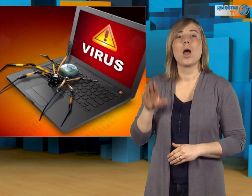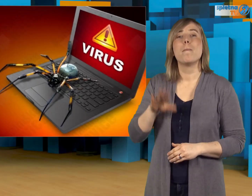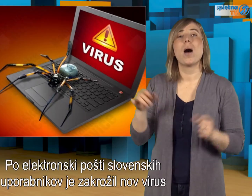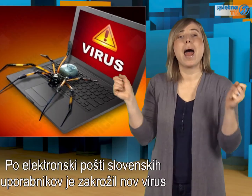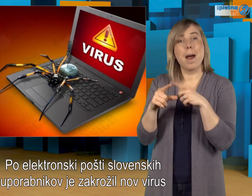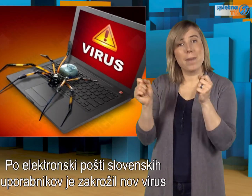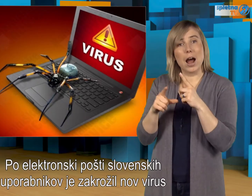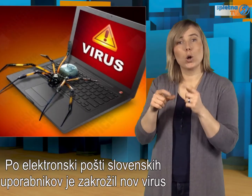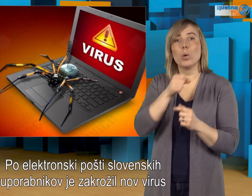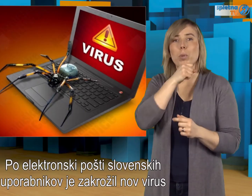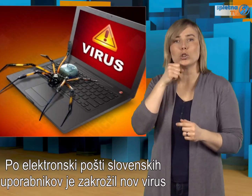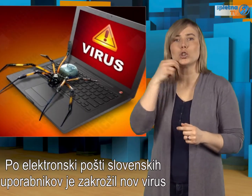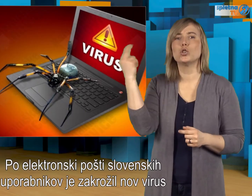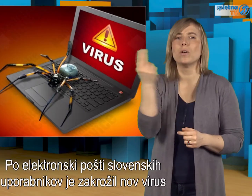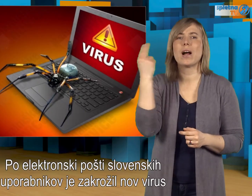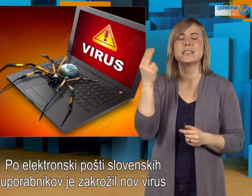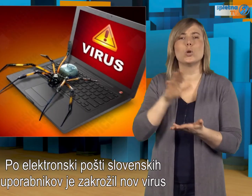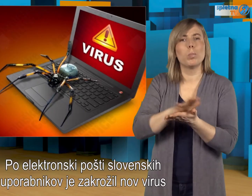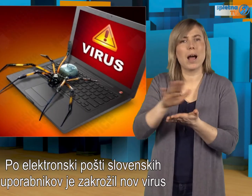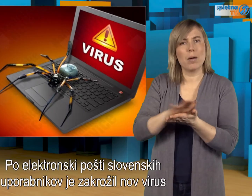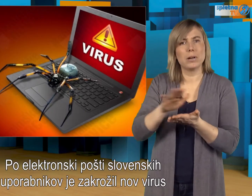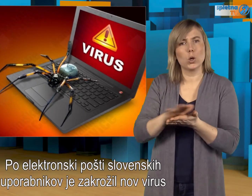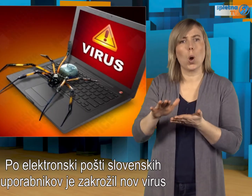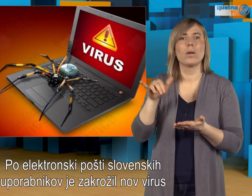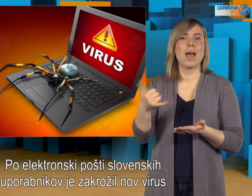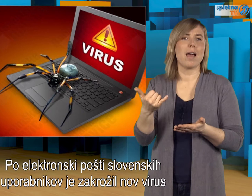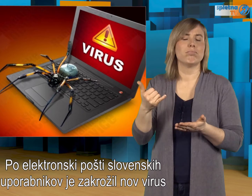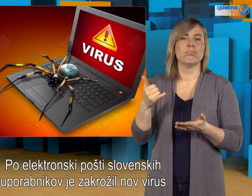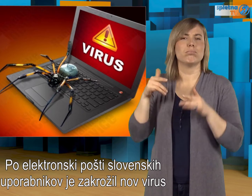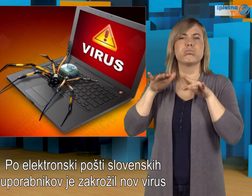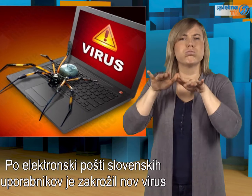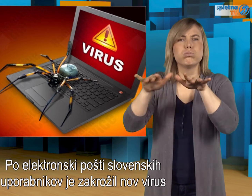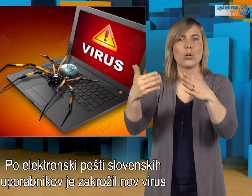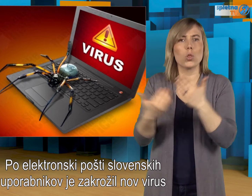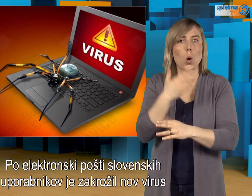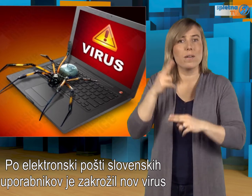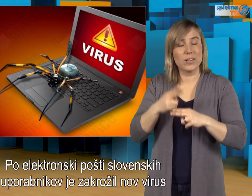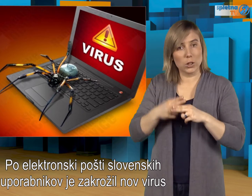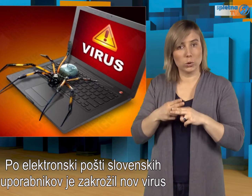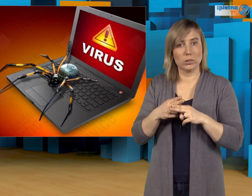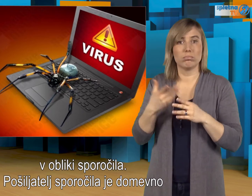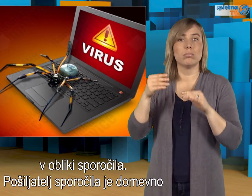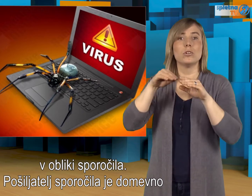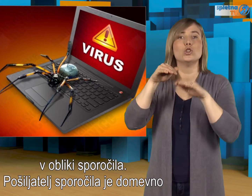Po elektronski pošti slovenskih uporabnikov je zakrožil nov virus v obliki sporočila.